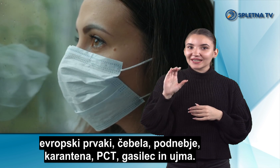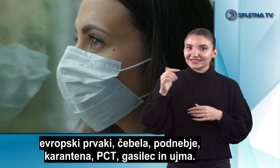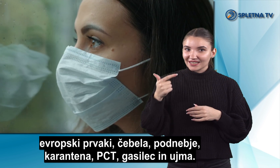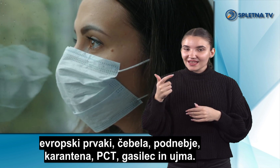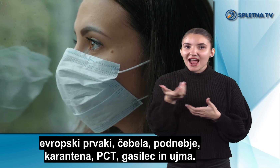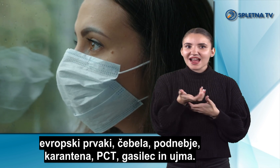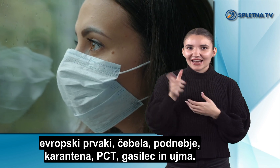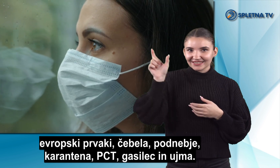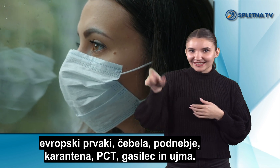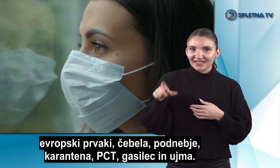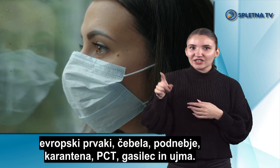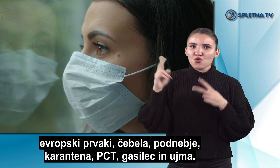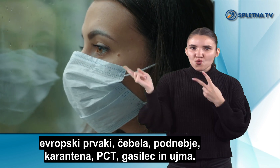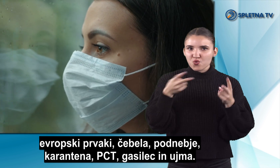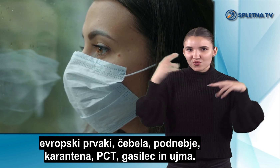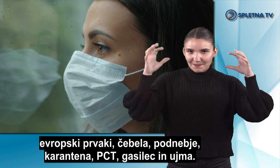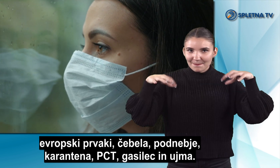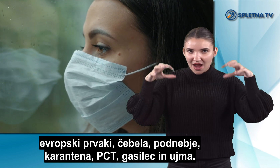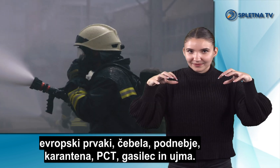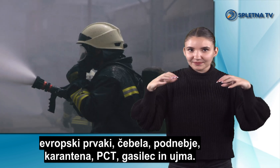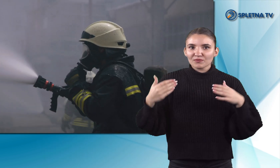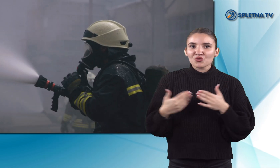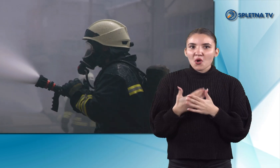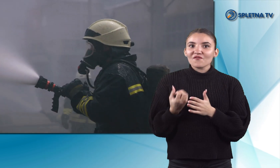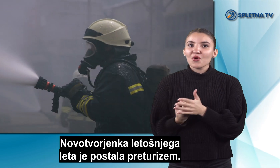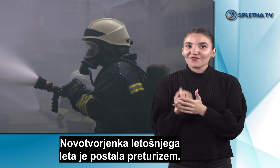PCT, gasilec in ujma.